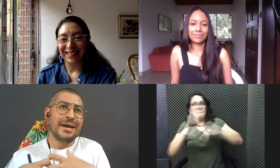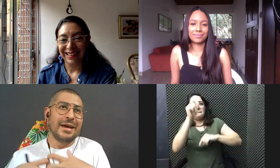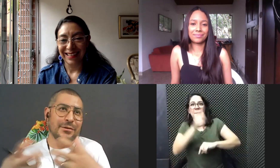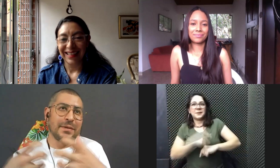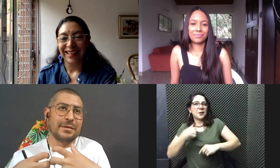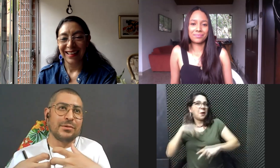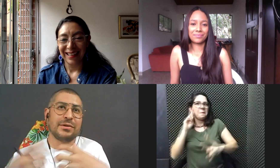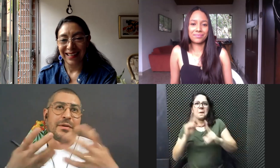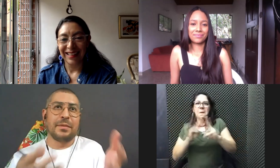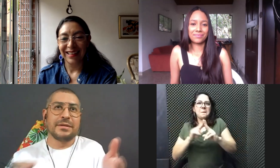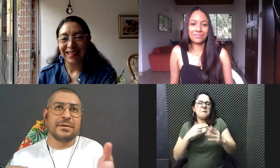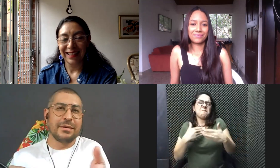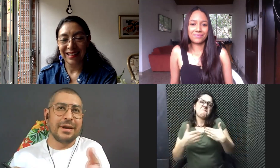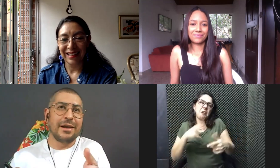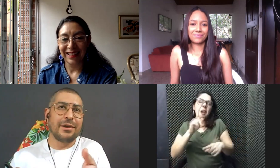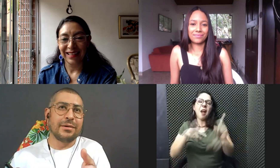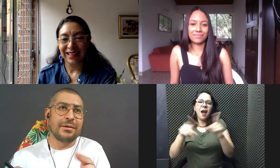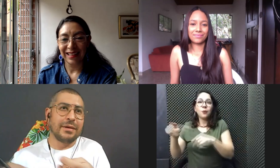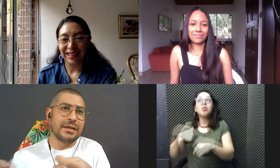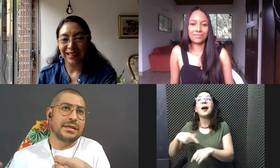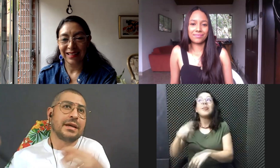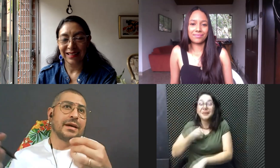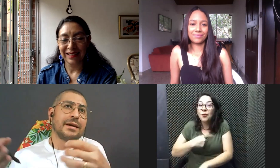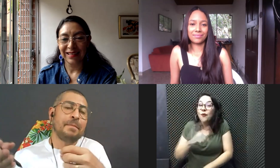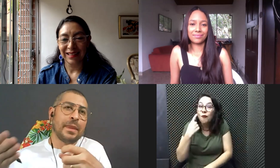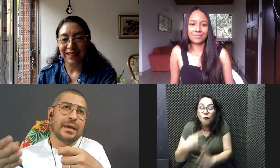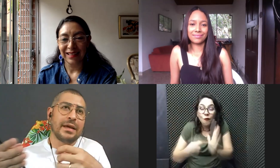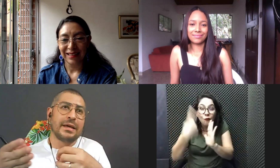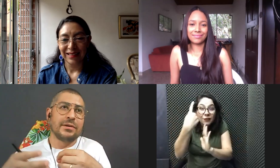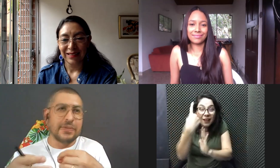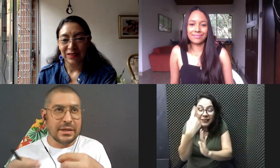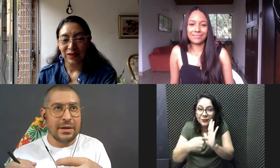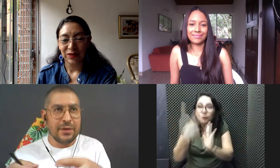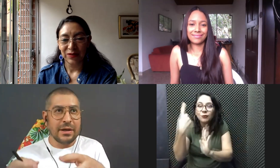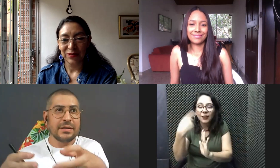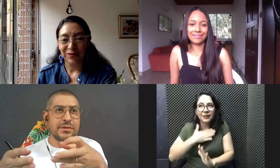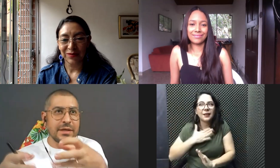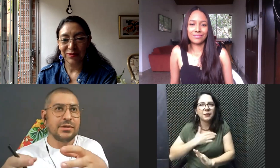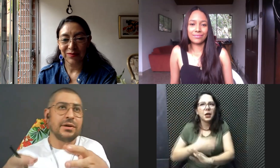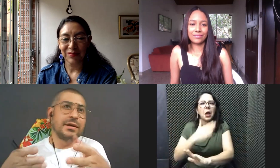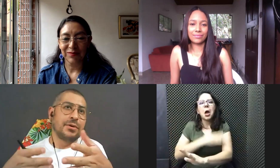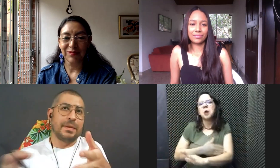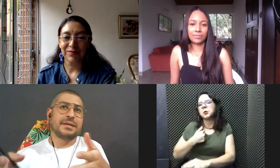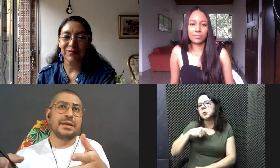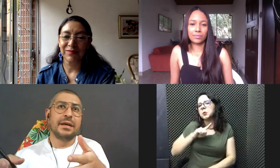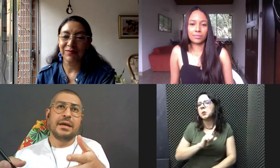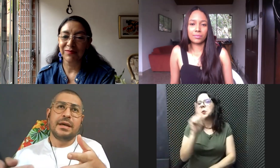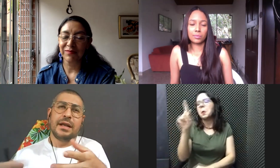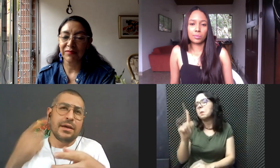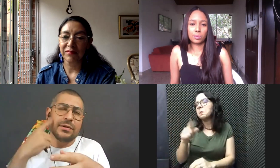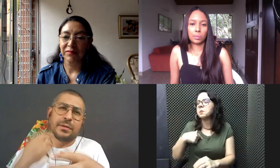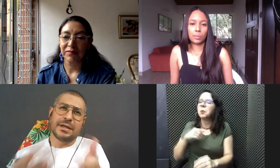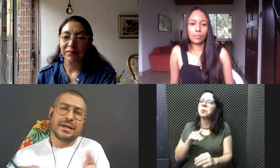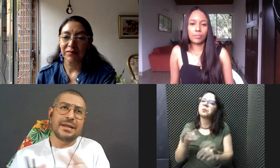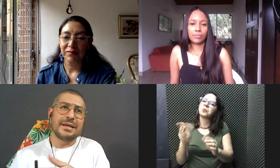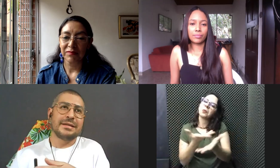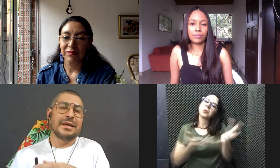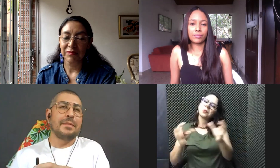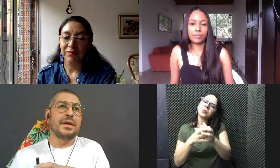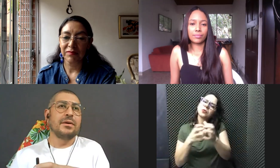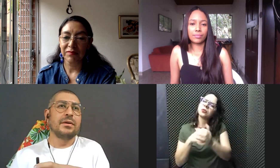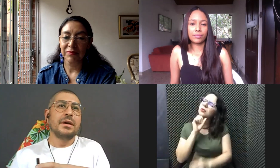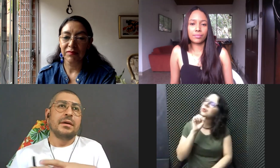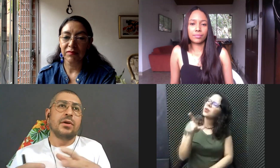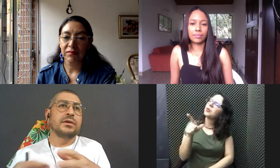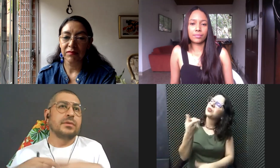desconocida. Eso pasa mucho. A mí me pasó con una chica que yo estaba en una asociación y yo pasé y le dije, ¿usted por qué está triste? Ella